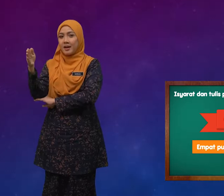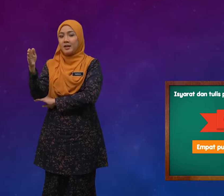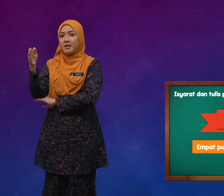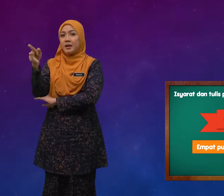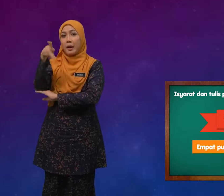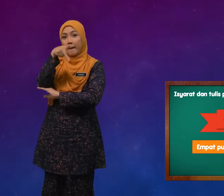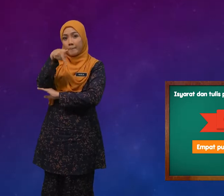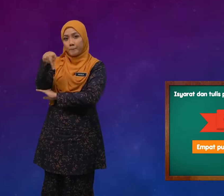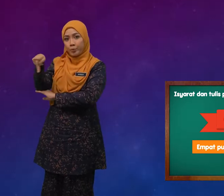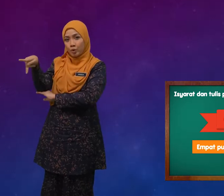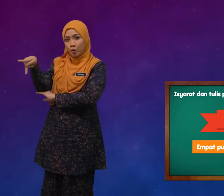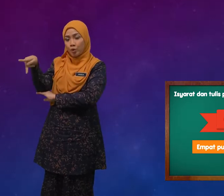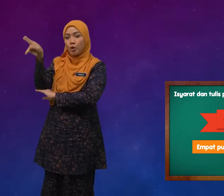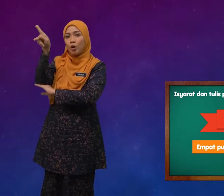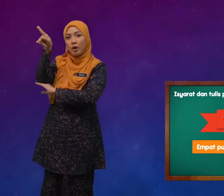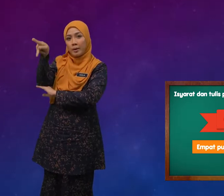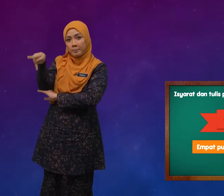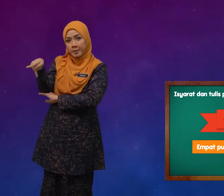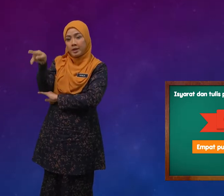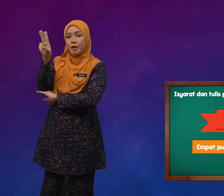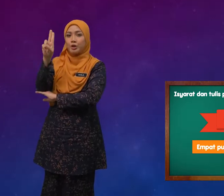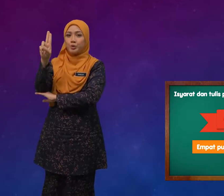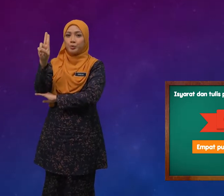jarakkan 10